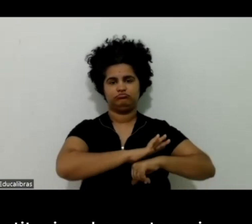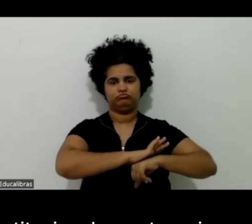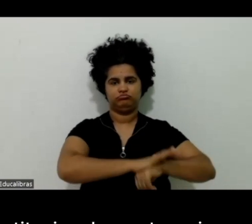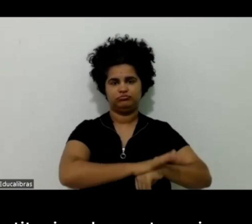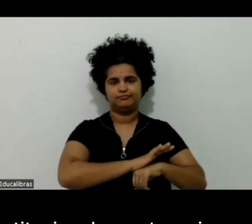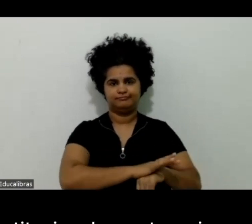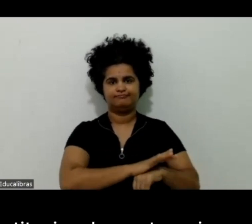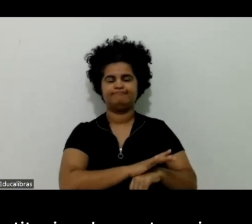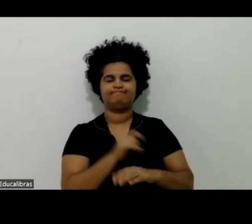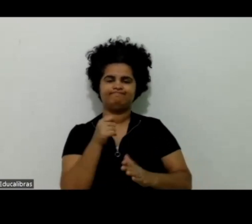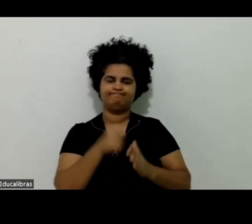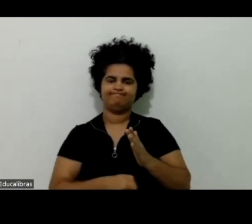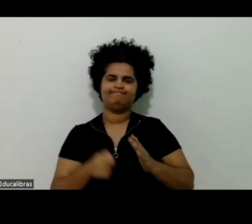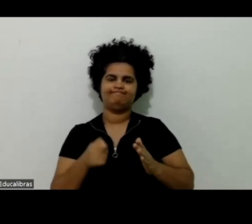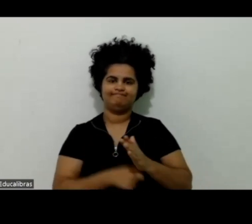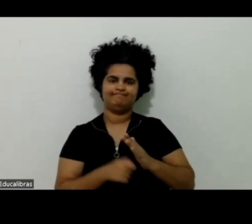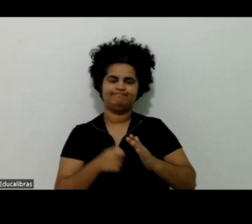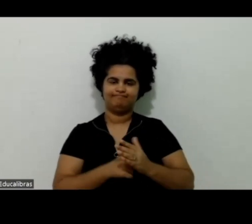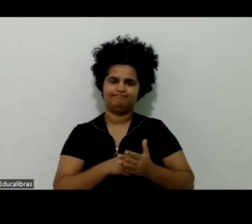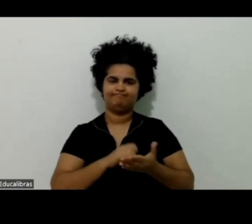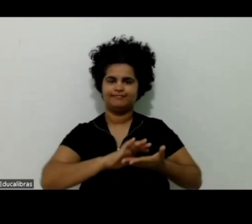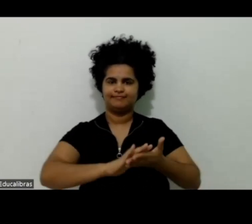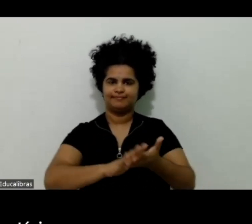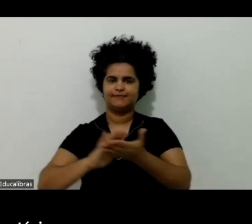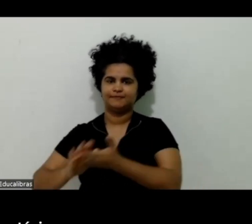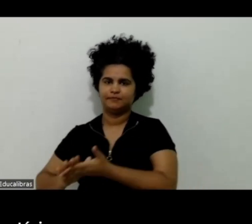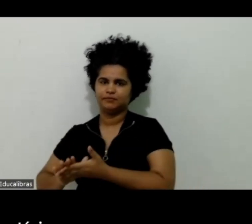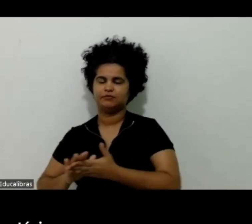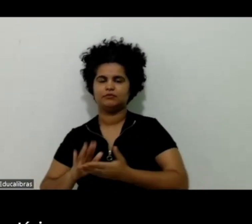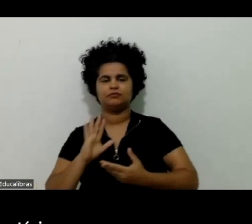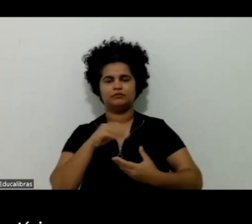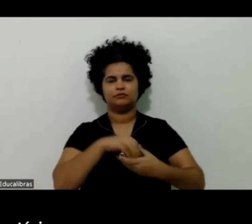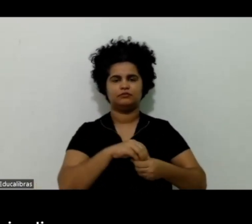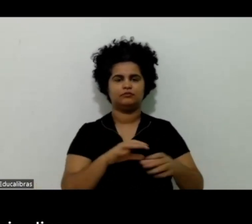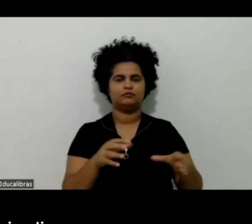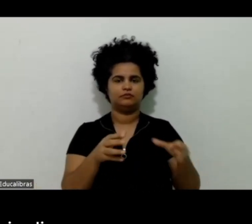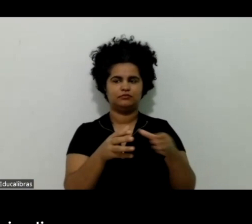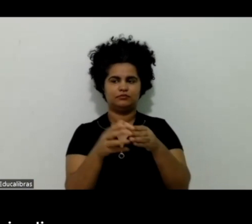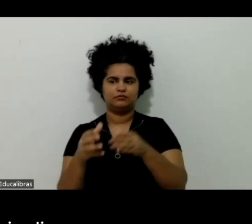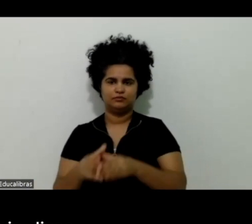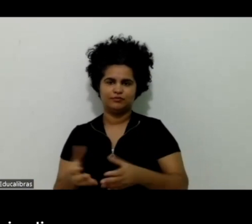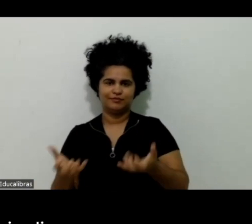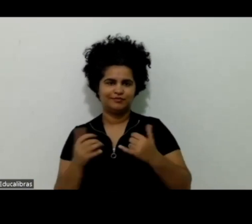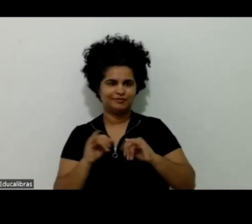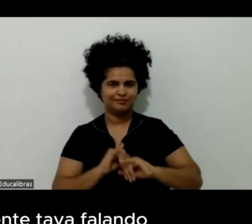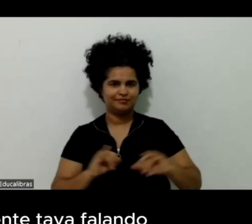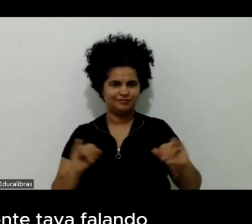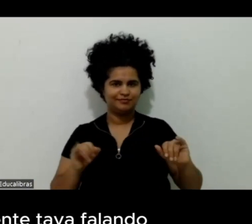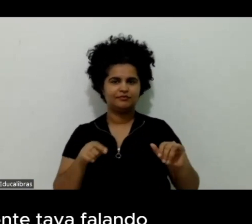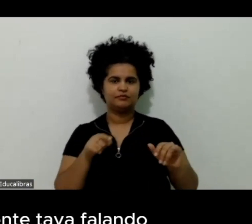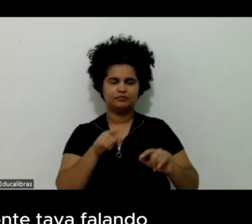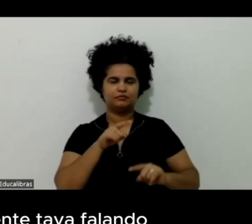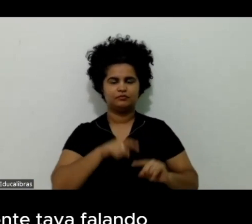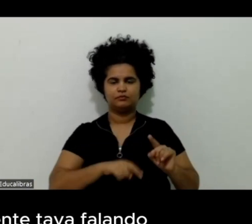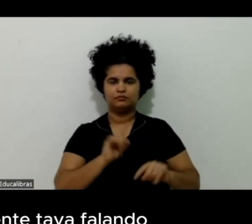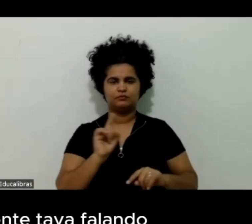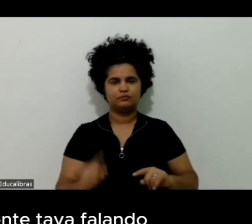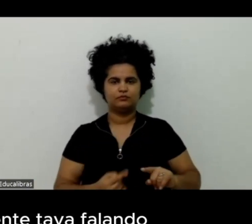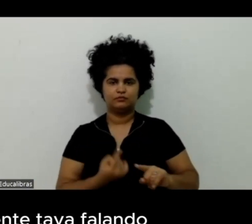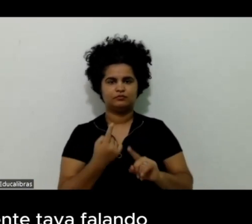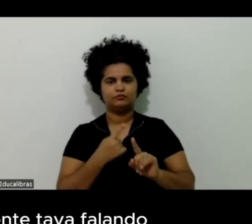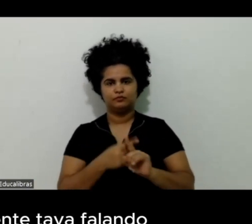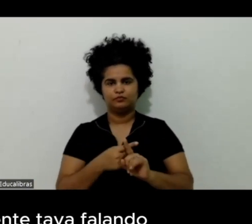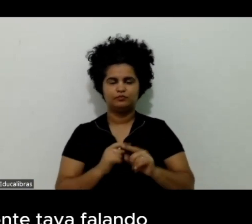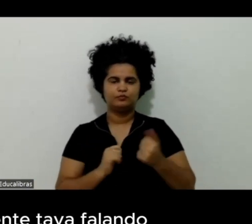racismo institucional na categoria. Então, assim, né, ao mesmo tempo quero dar essa notícia, né, dizer da importância disso, mas com base no que a gente